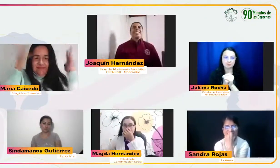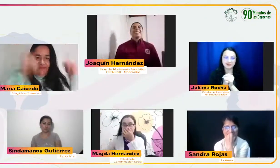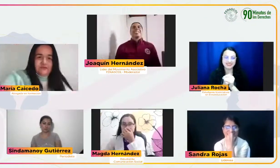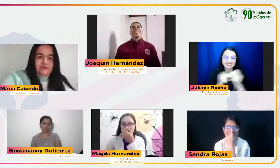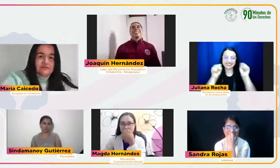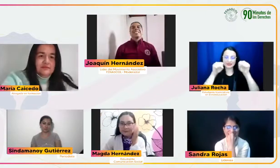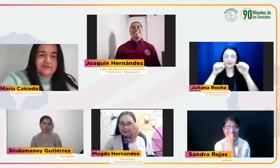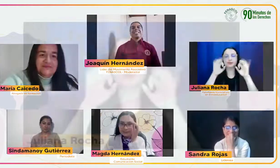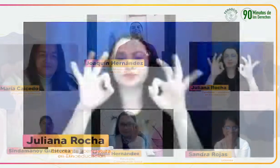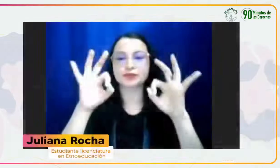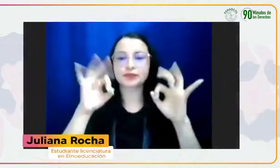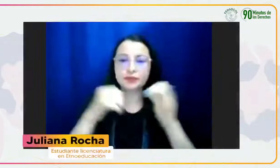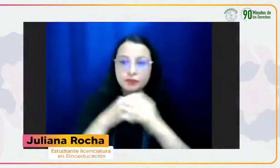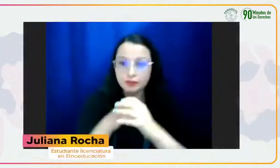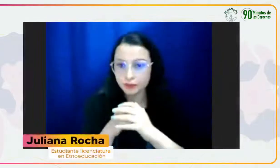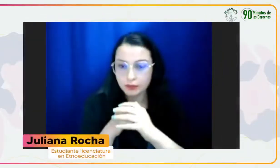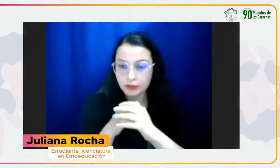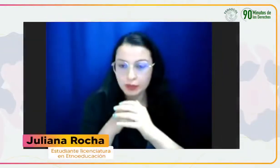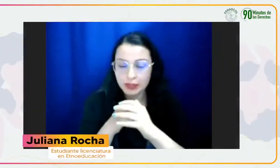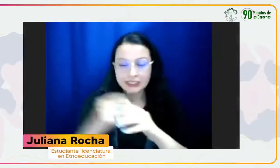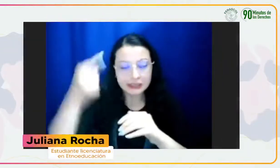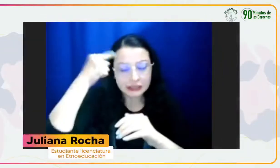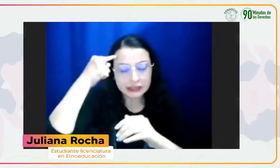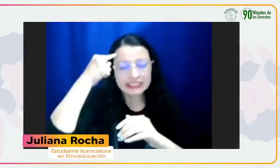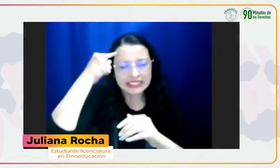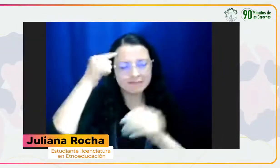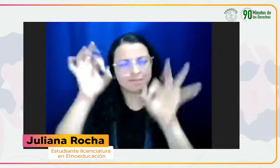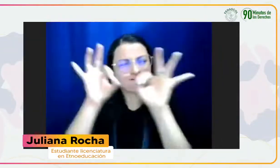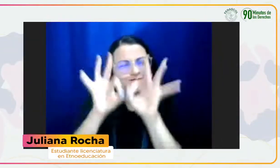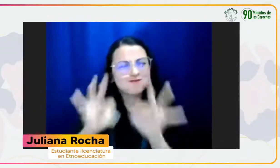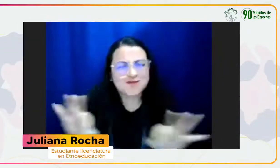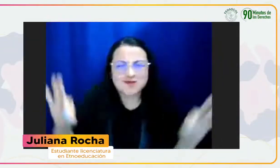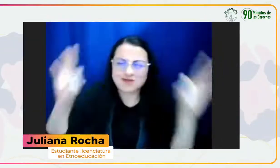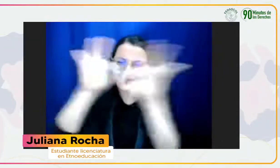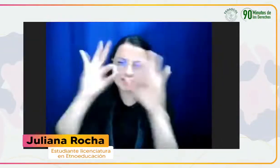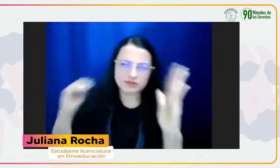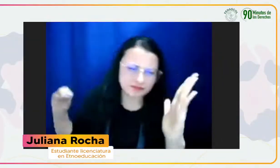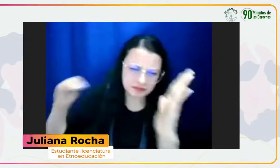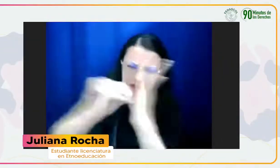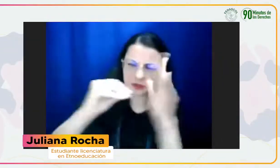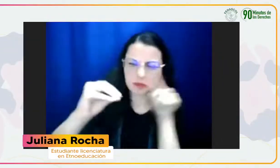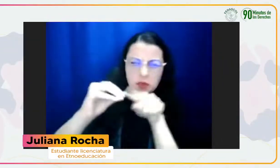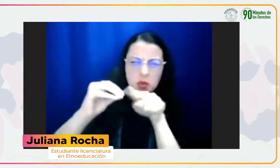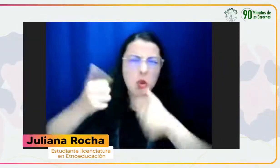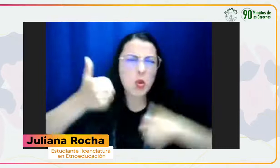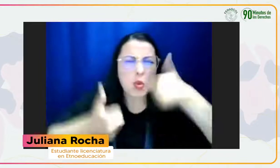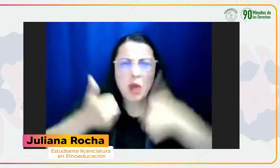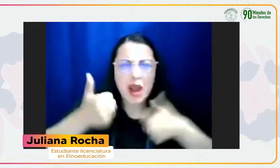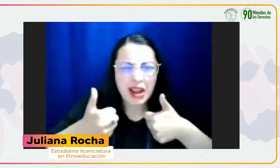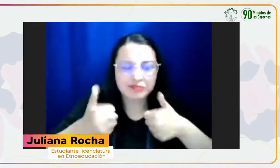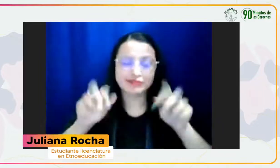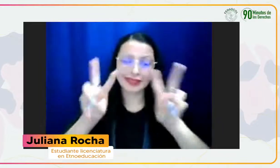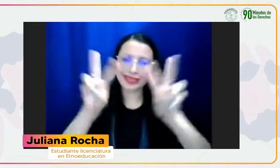Muchas gracias. Adelante, Juliana, muy corta tu intervención. Pensando en un punto importante que quiero